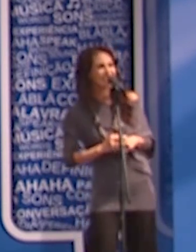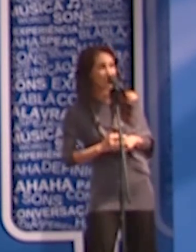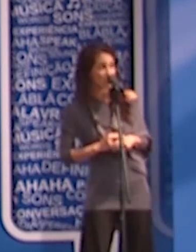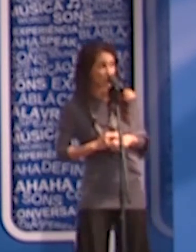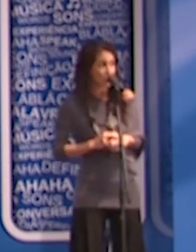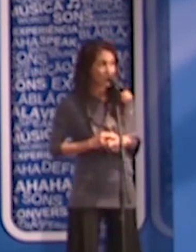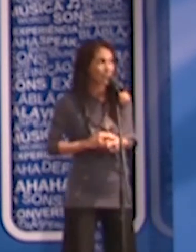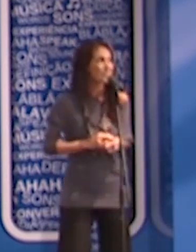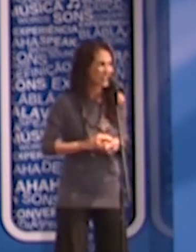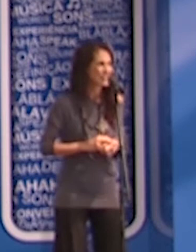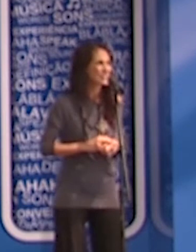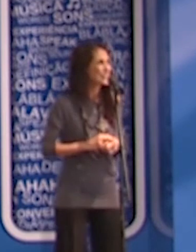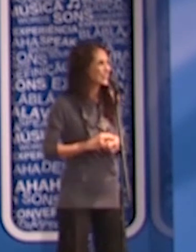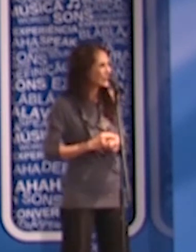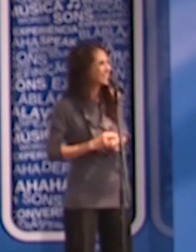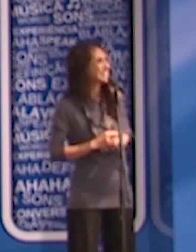onde estiveres,